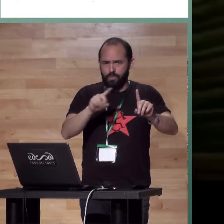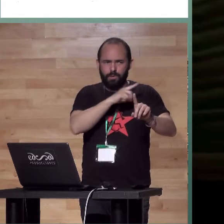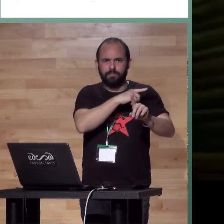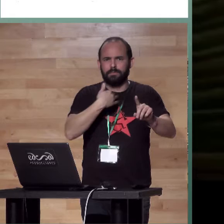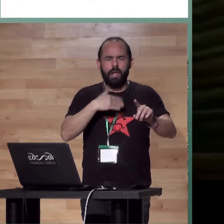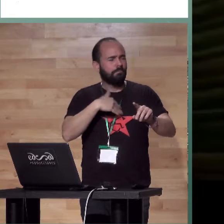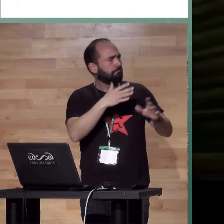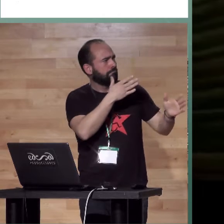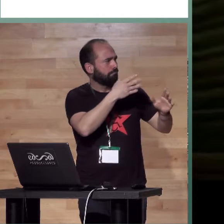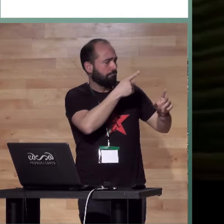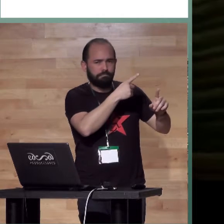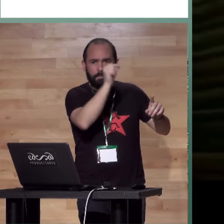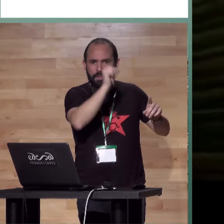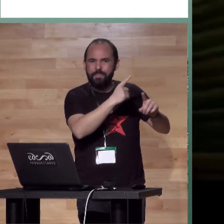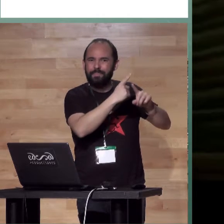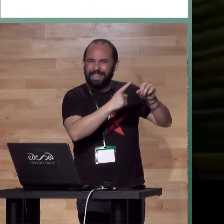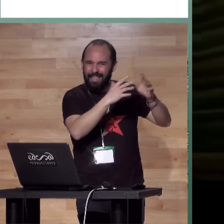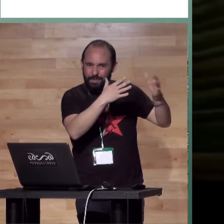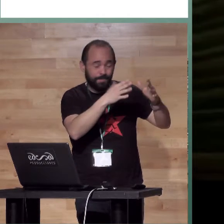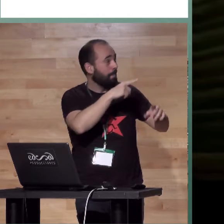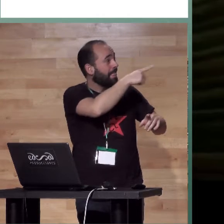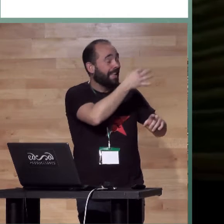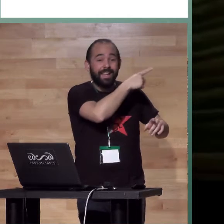Es una película, de hace...